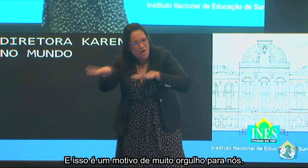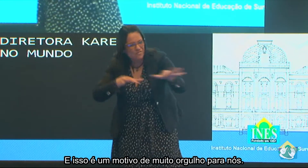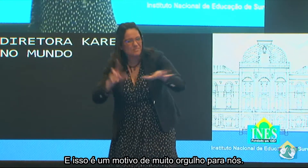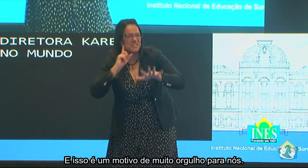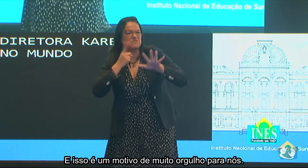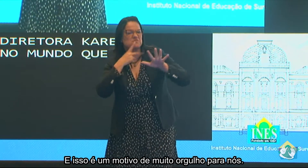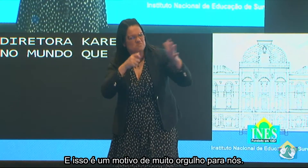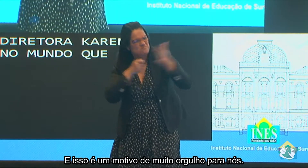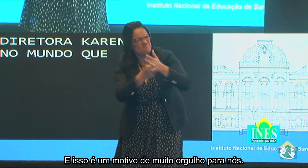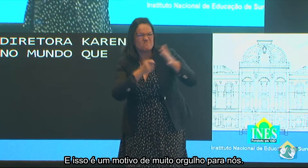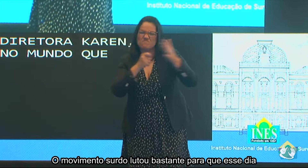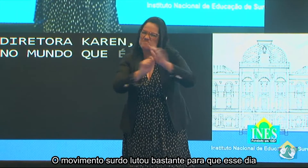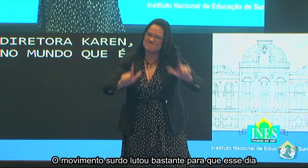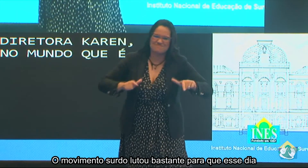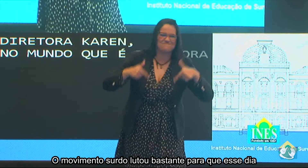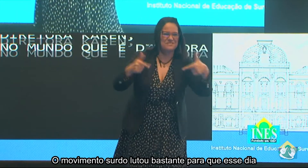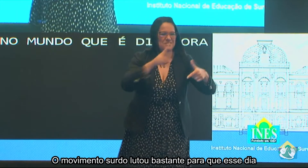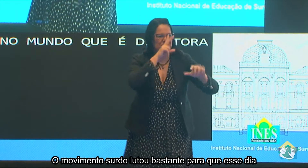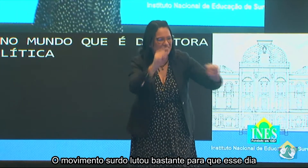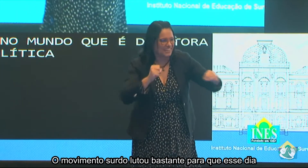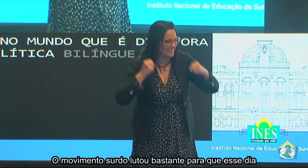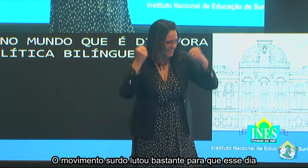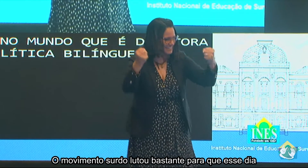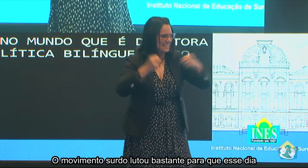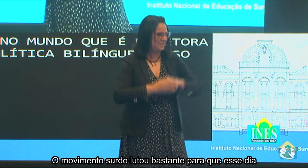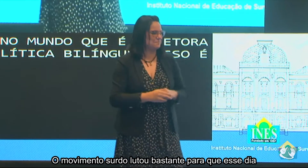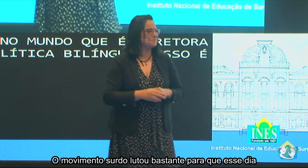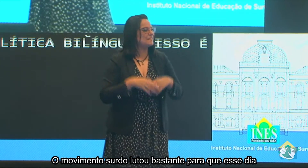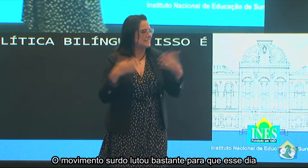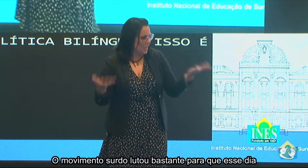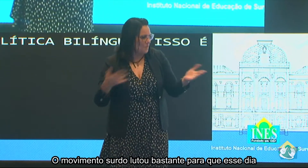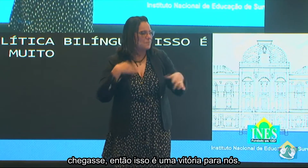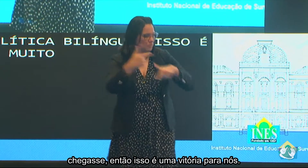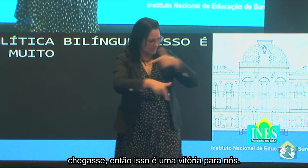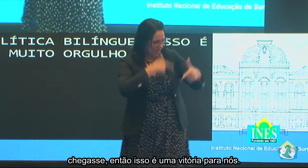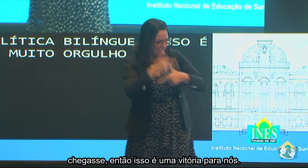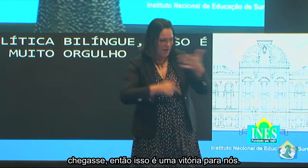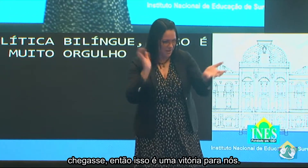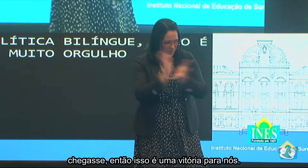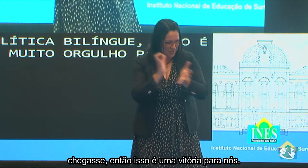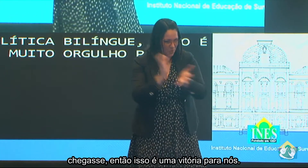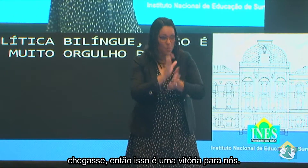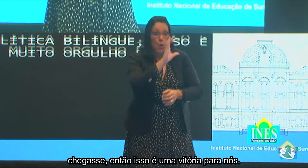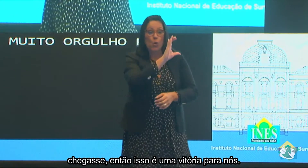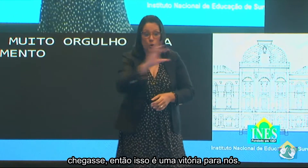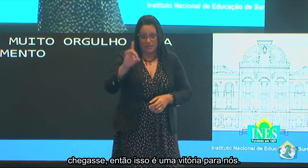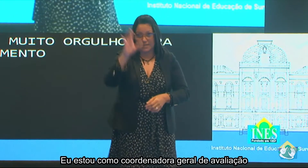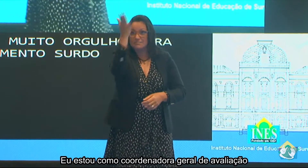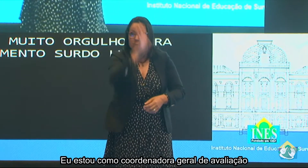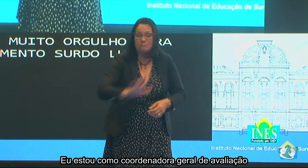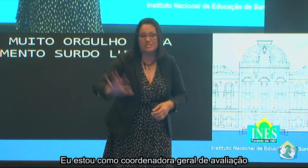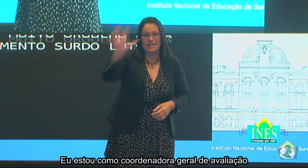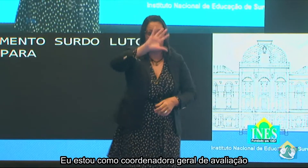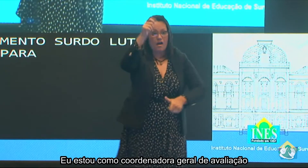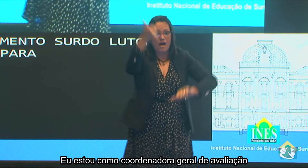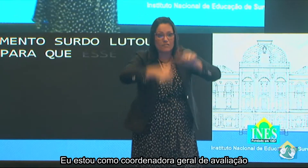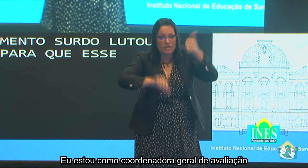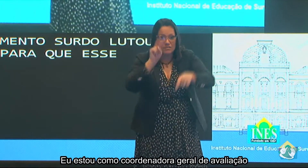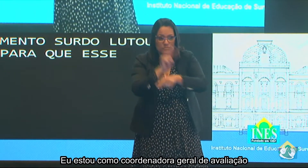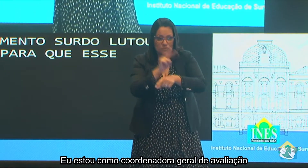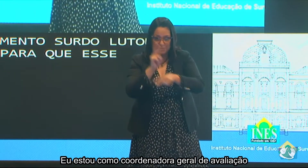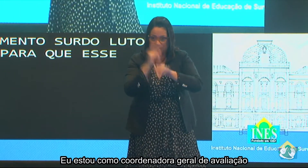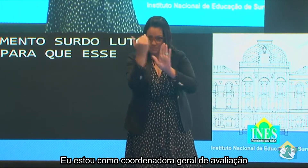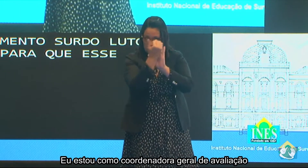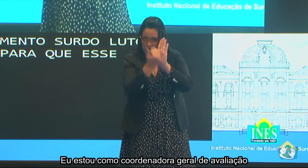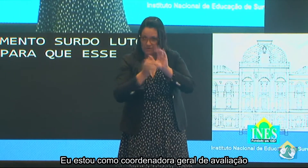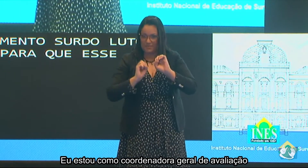muito orgulho para nós. O movimento surdo lutou bastante para que esse dia chegasse, então isso é uma vitória para nós. Eu estou